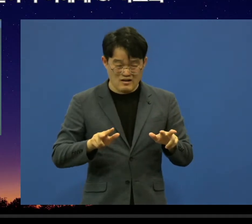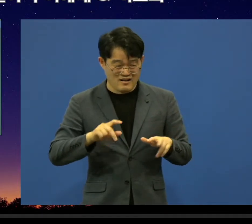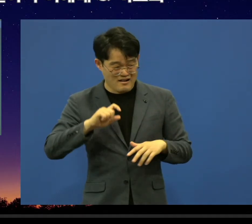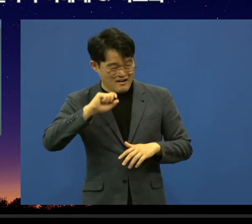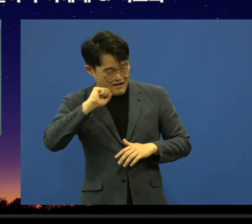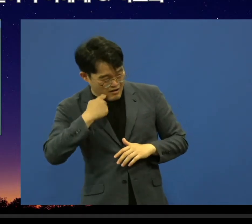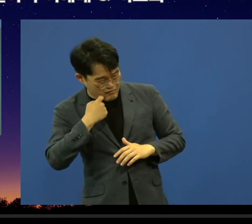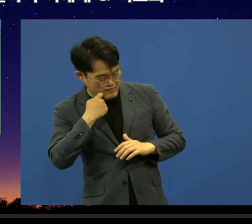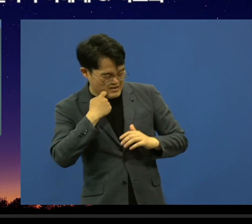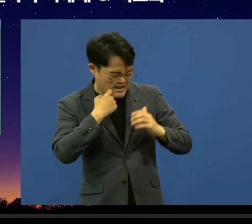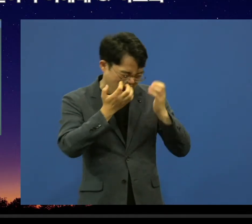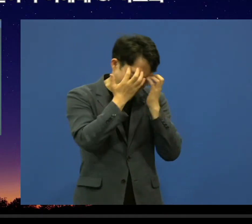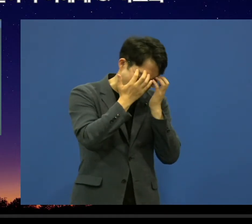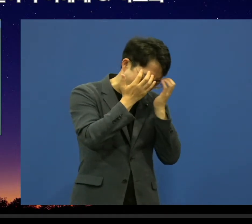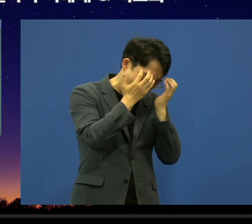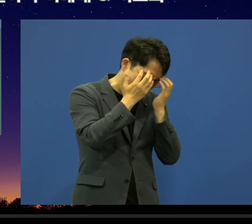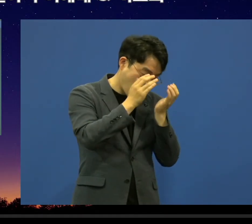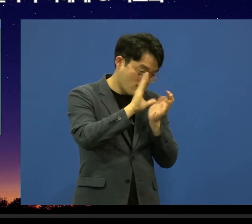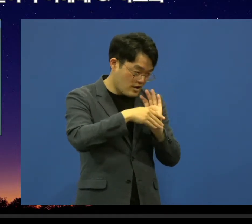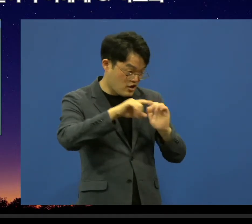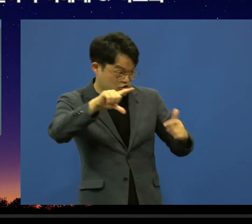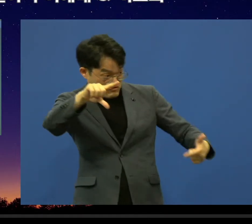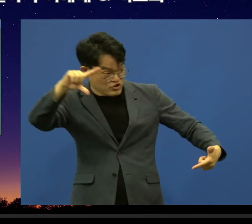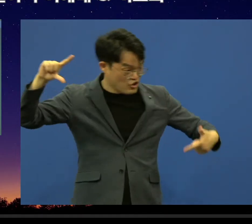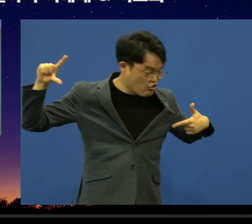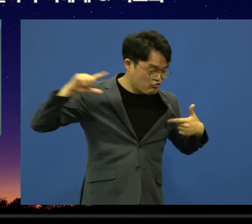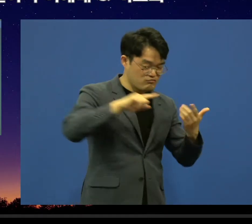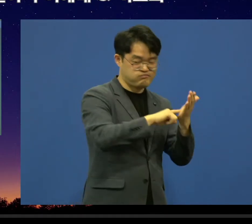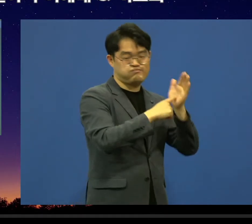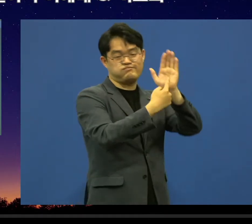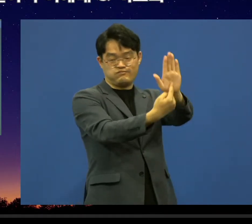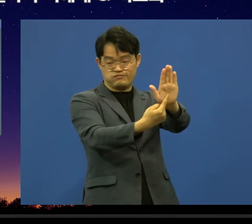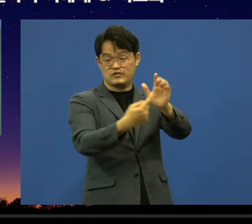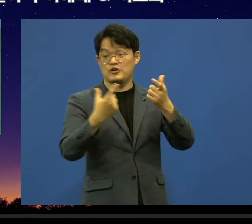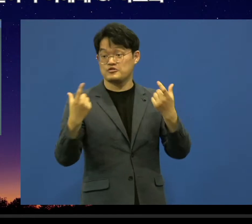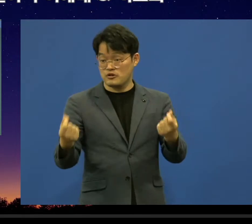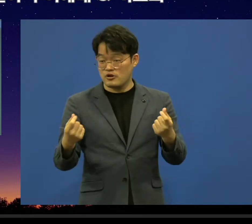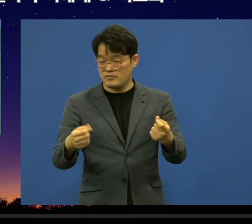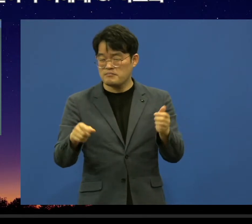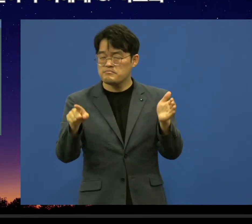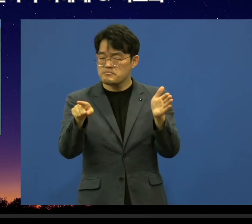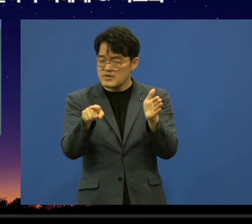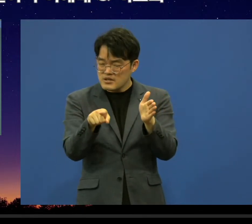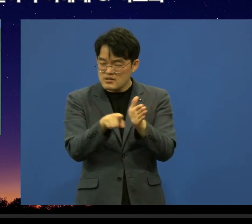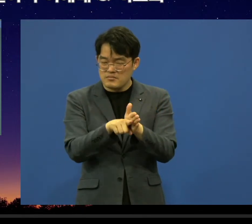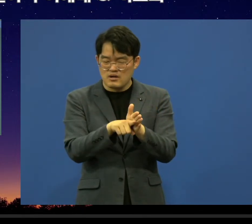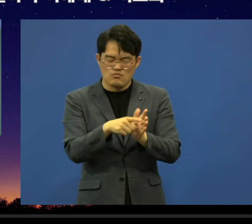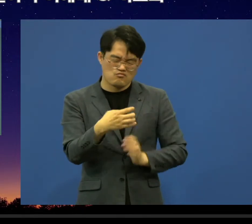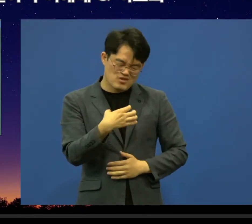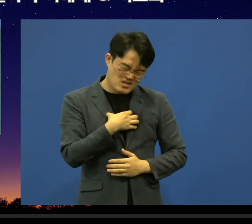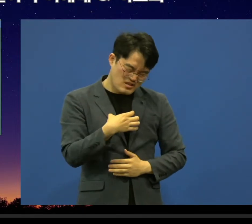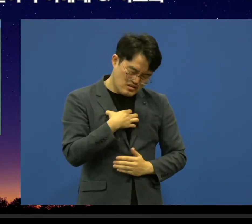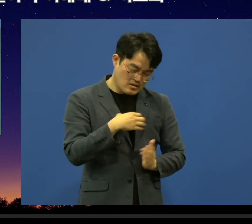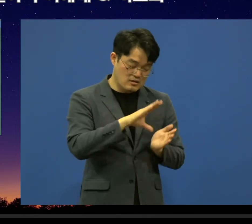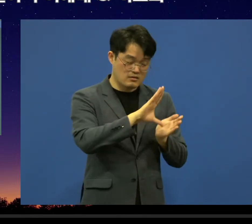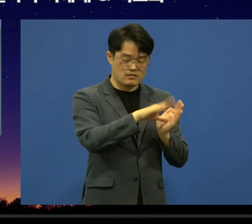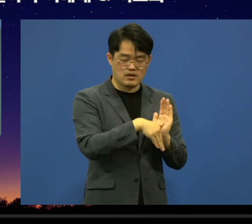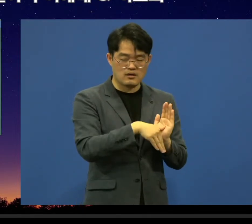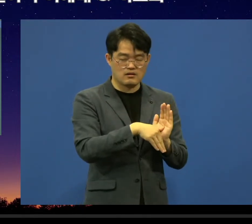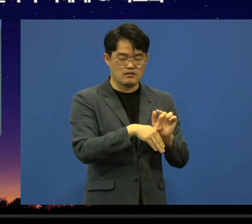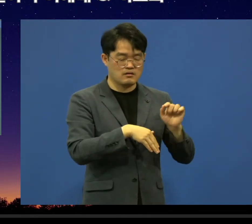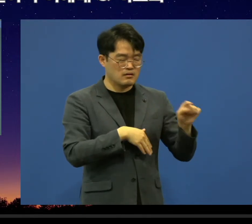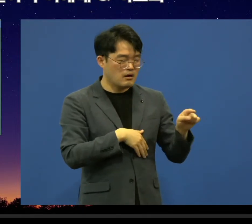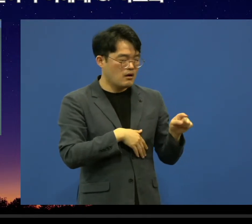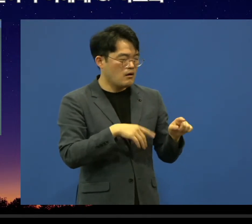난다고 하죠. 신앙의 세계에서도 위기의 순간 다르게 듣는 사람이 영적 용사로 쓰임을